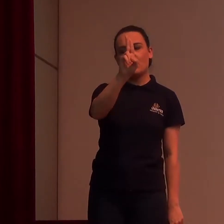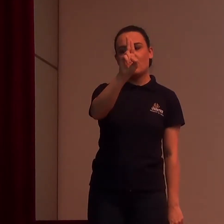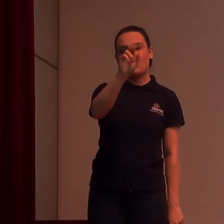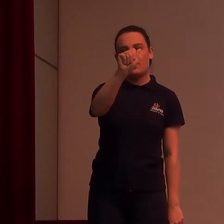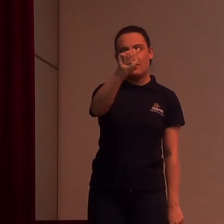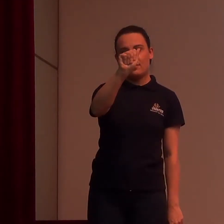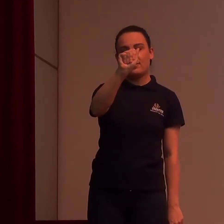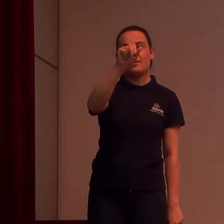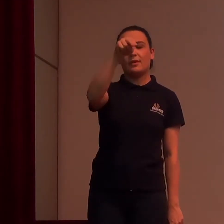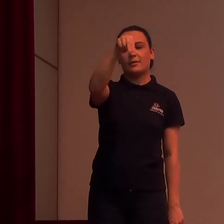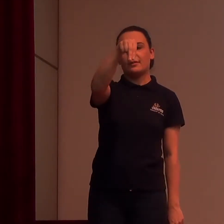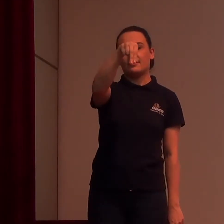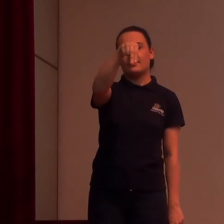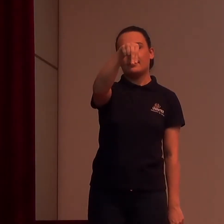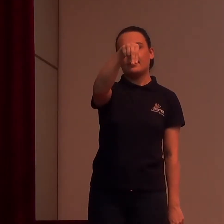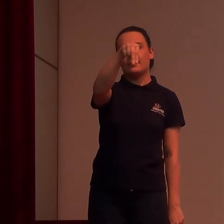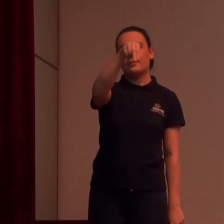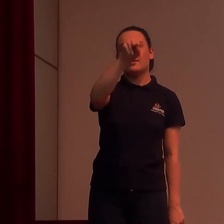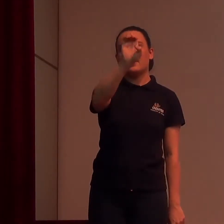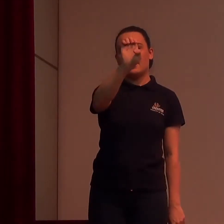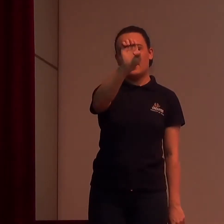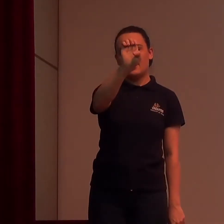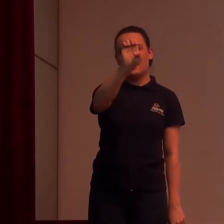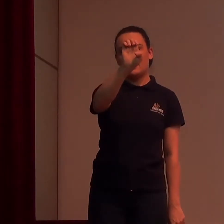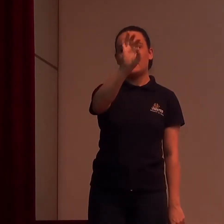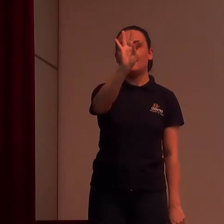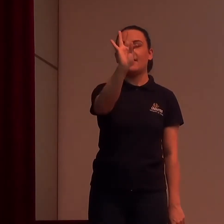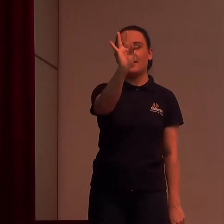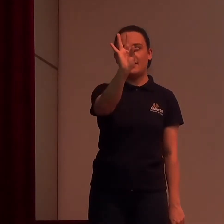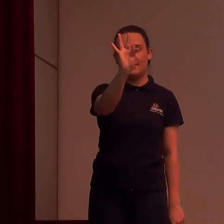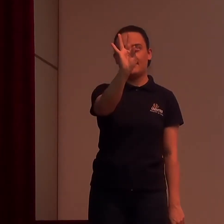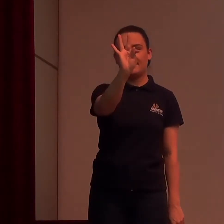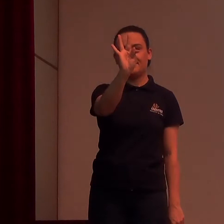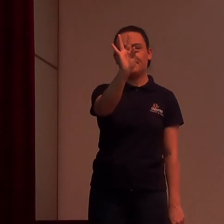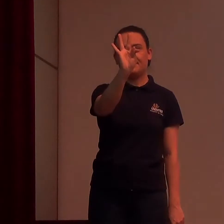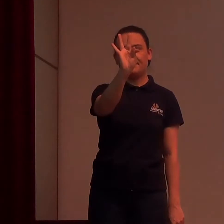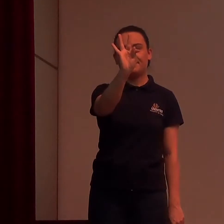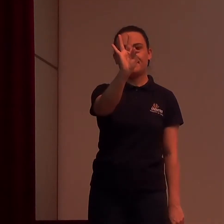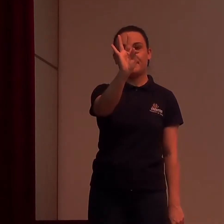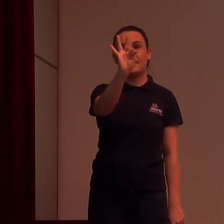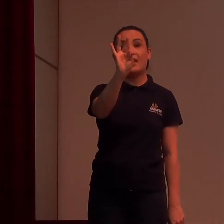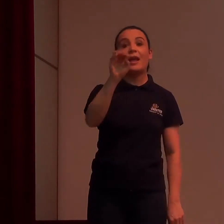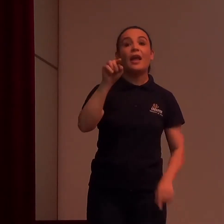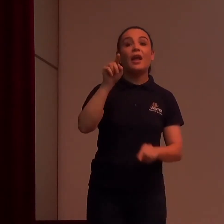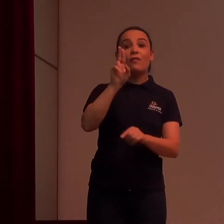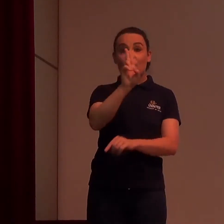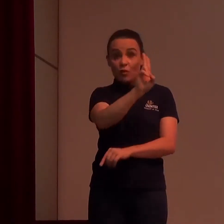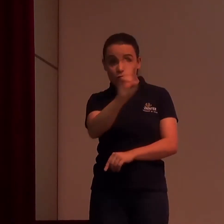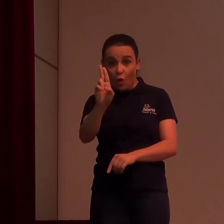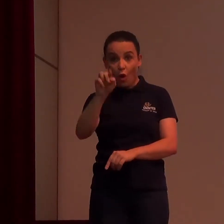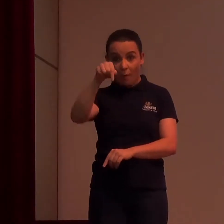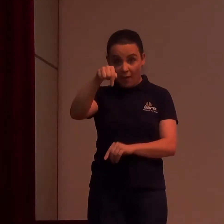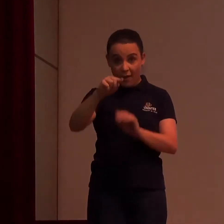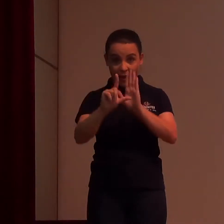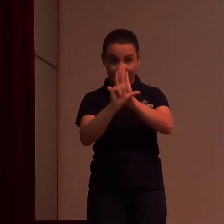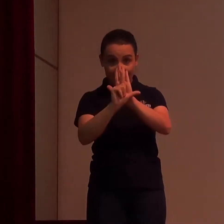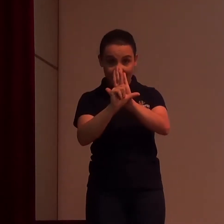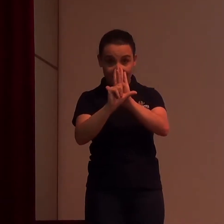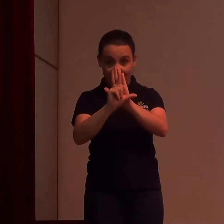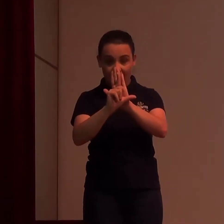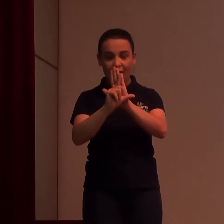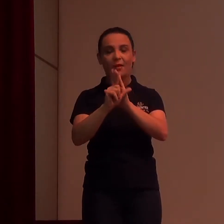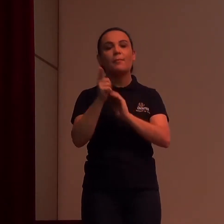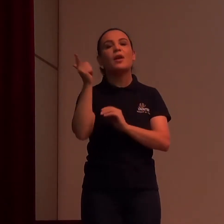de clássicos, né? Tentando atender a gente pensa no número, os mais lidos e